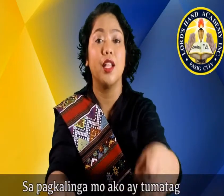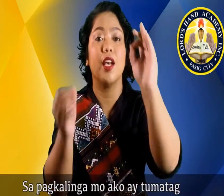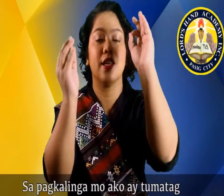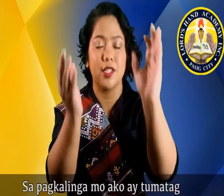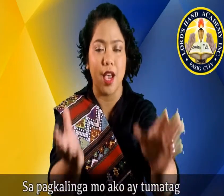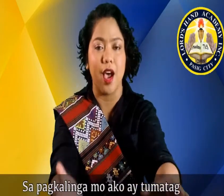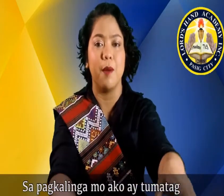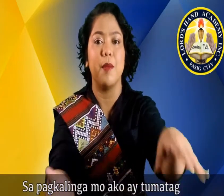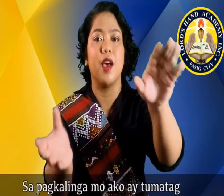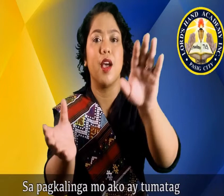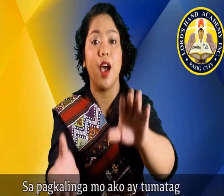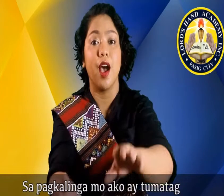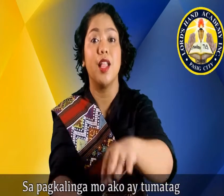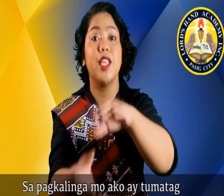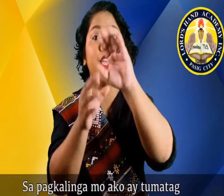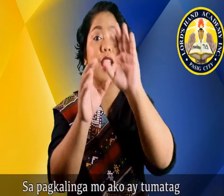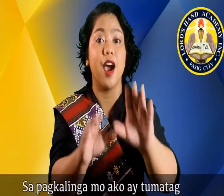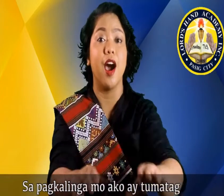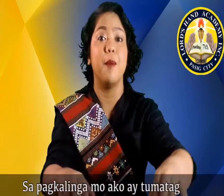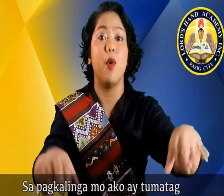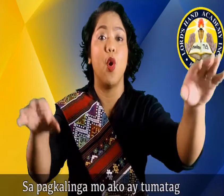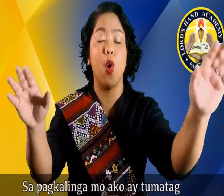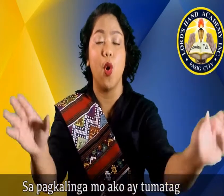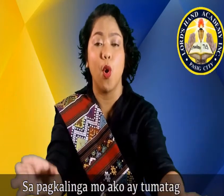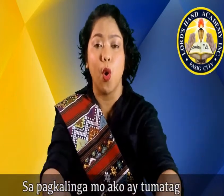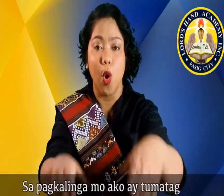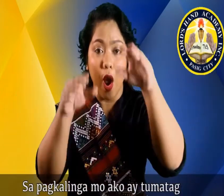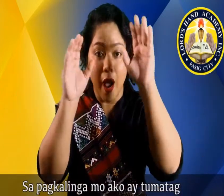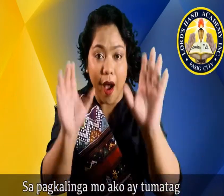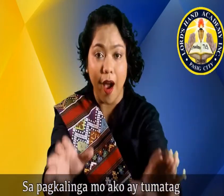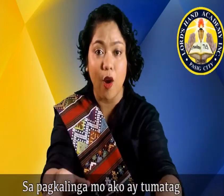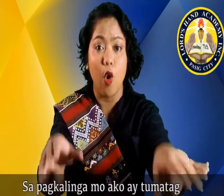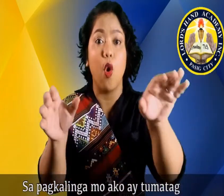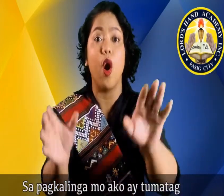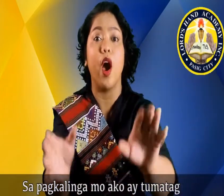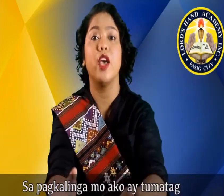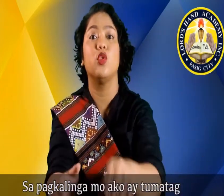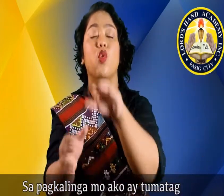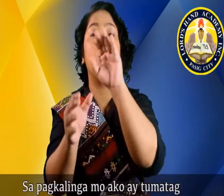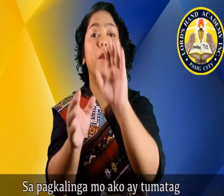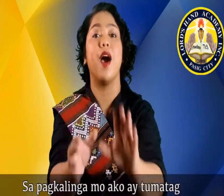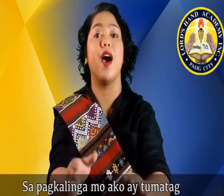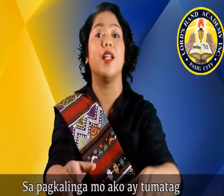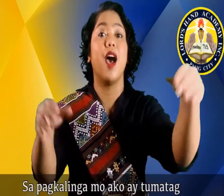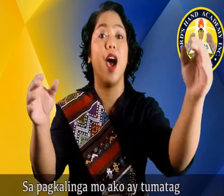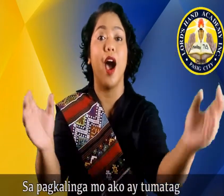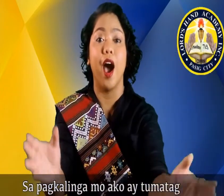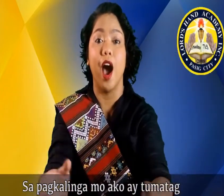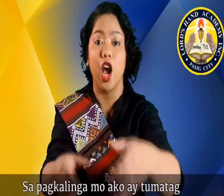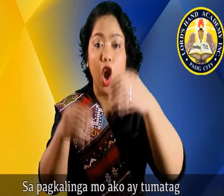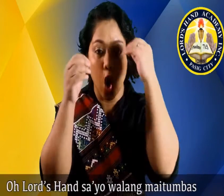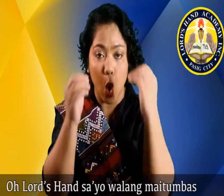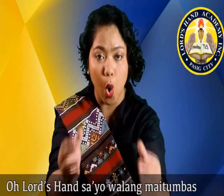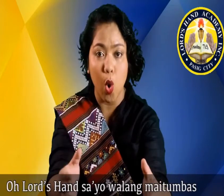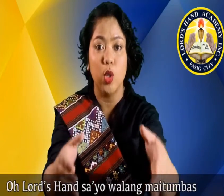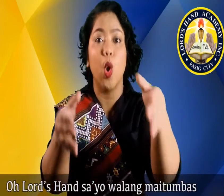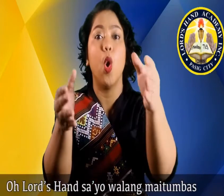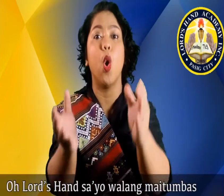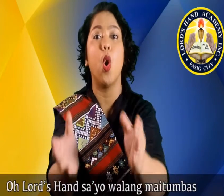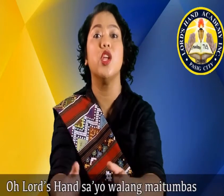hand. Sa pagkalinga mo, ako ay tumatag.